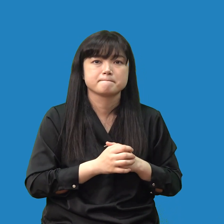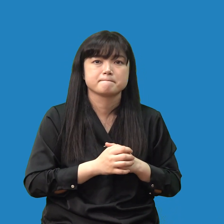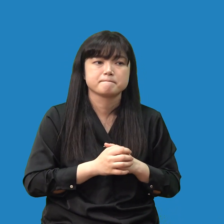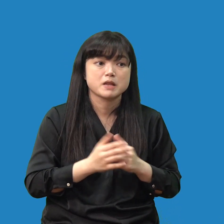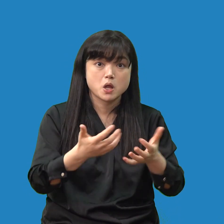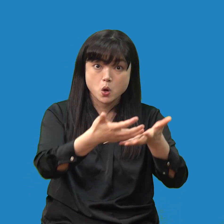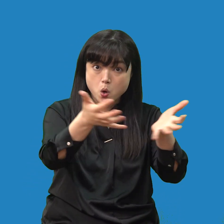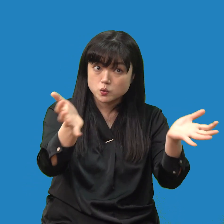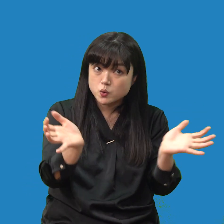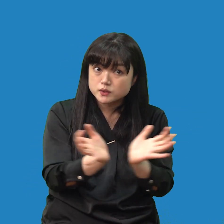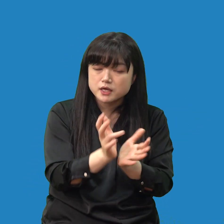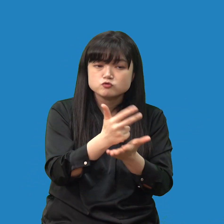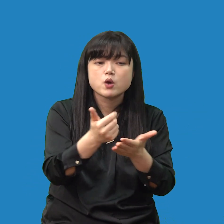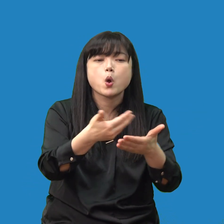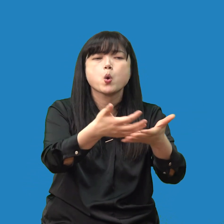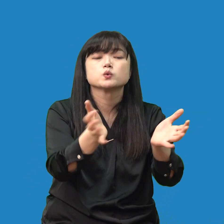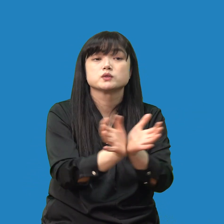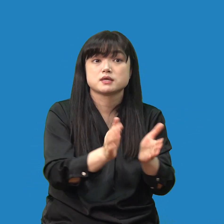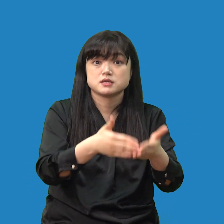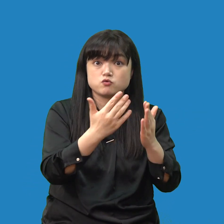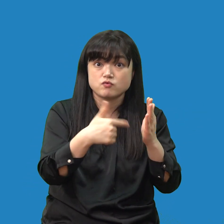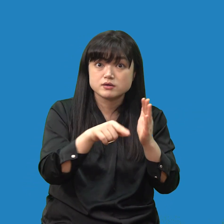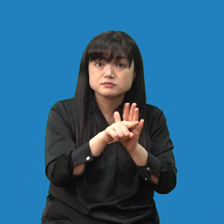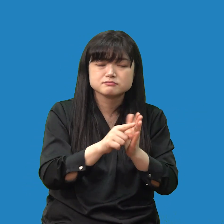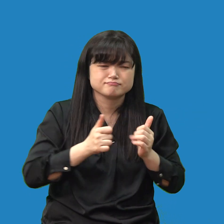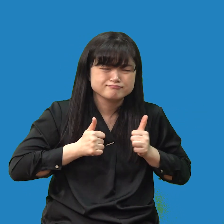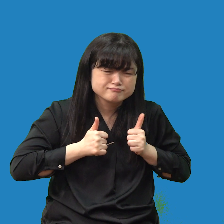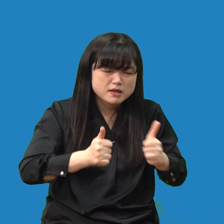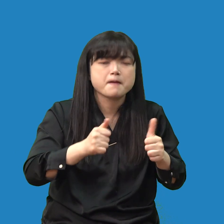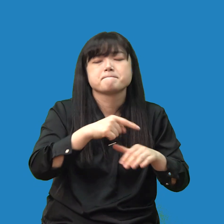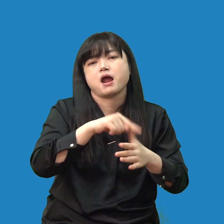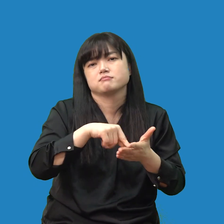우리가 공동체, 주의 공동체를 세우기 위해서는 이런 열심이 있어야 합니다.